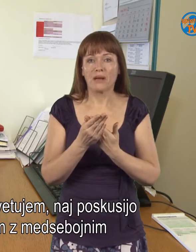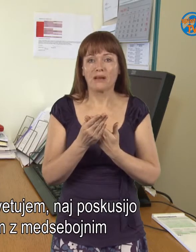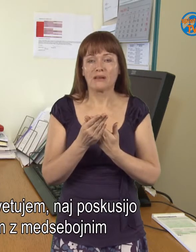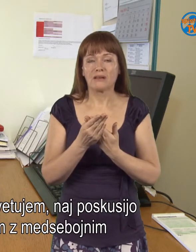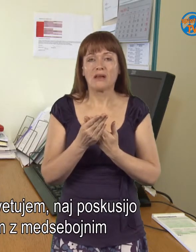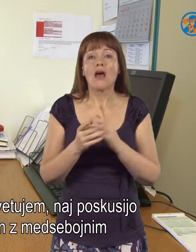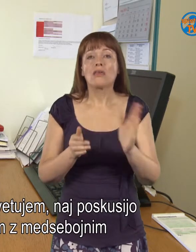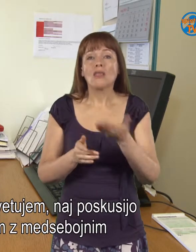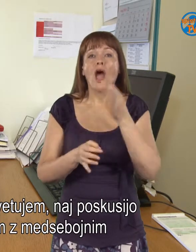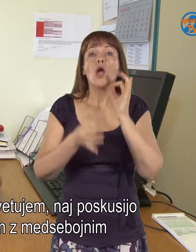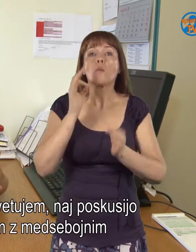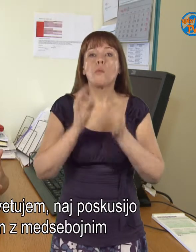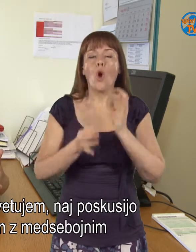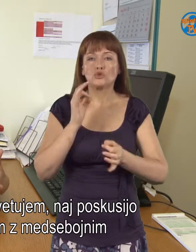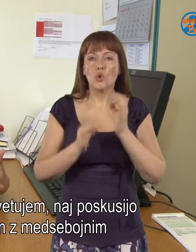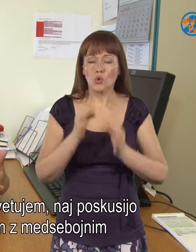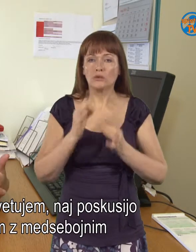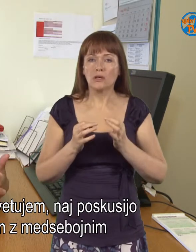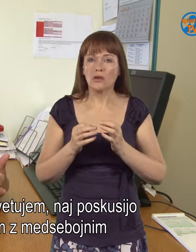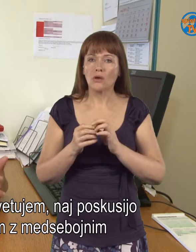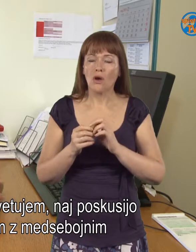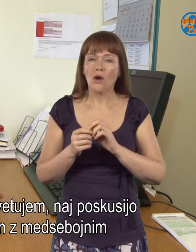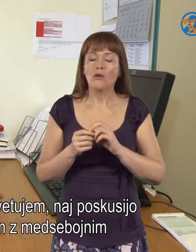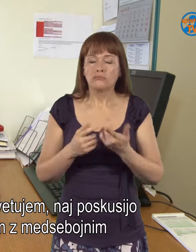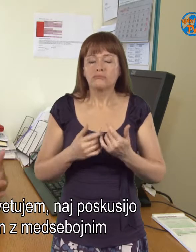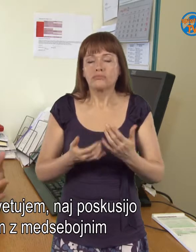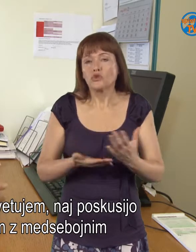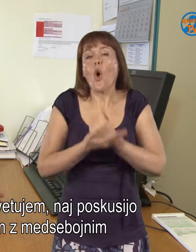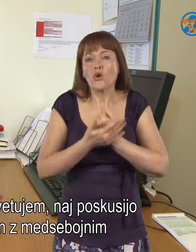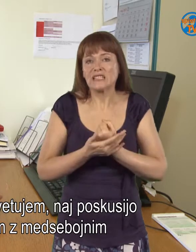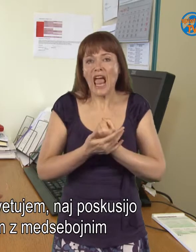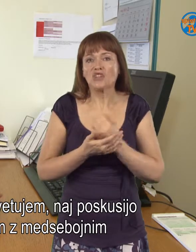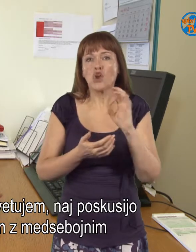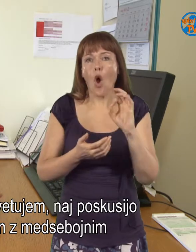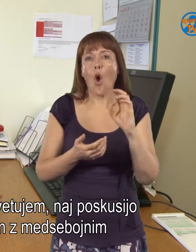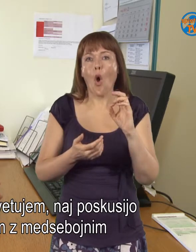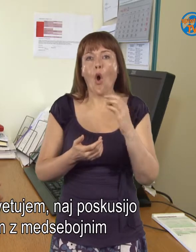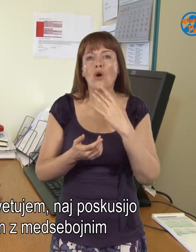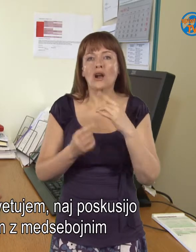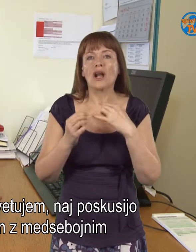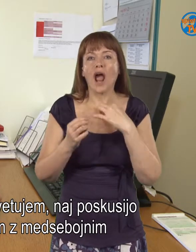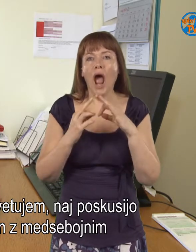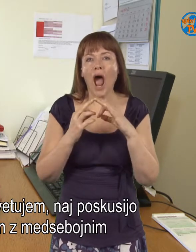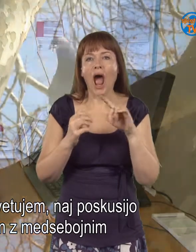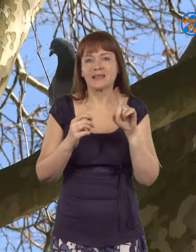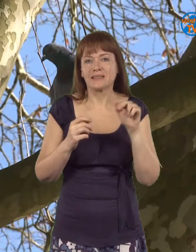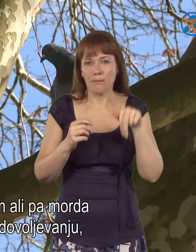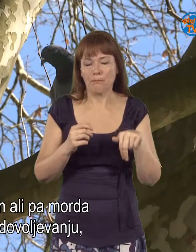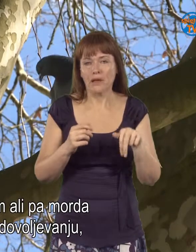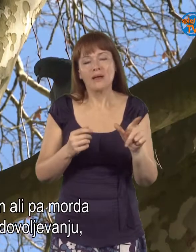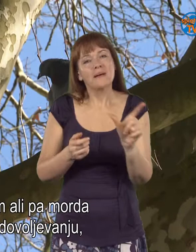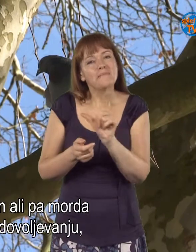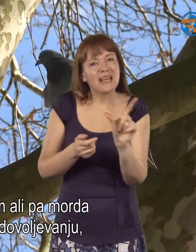naj poskusijo priti do orgazma, doseči orgazem z medsebojnim